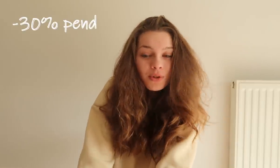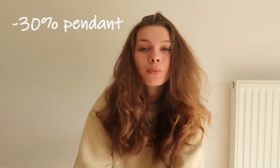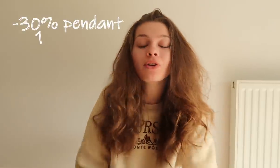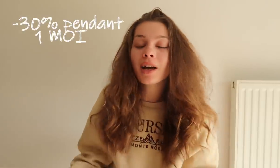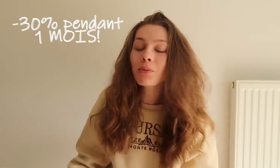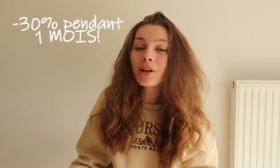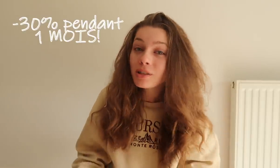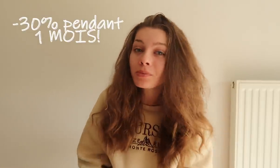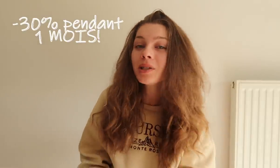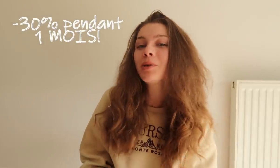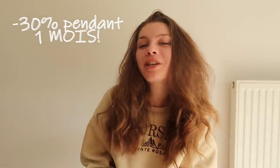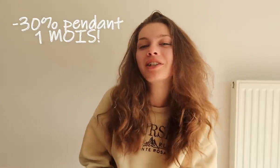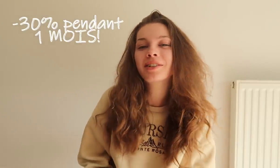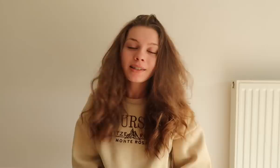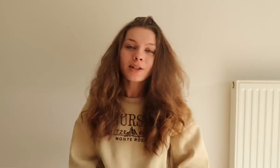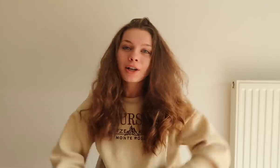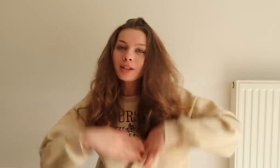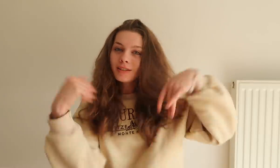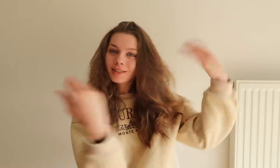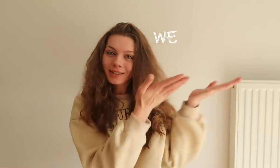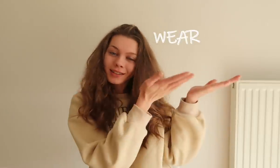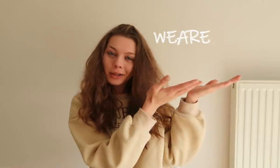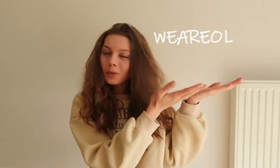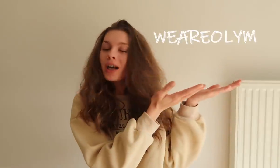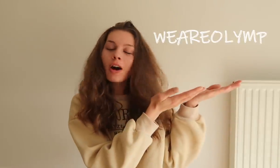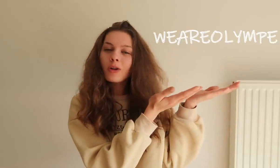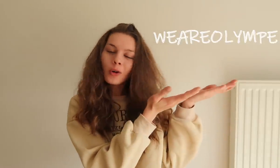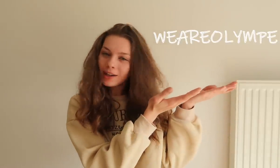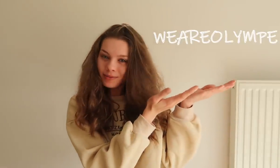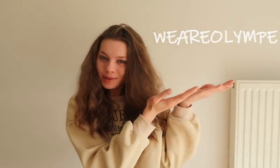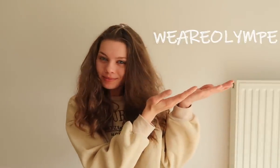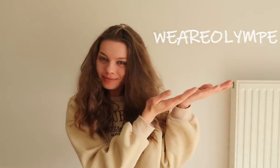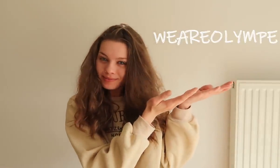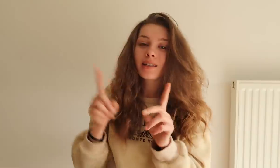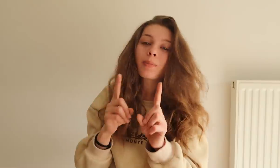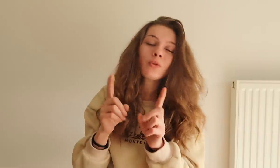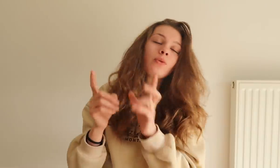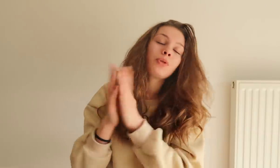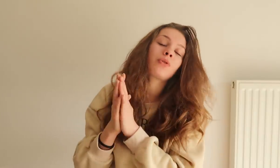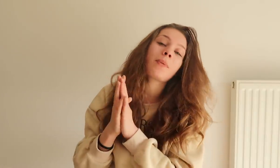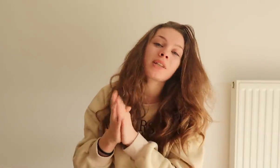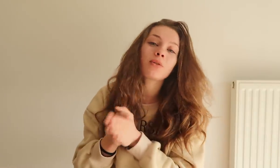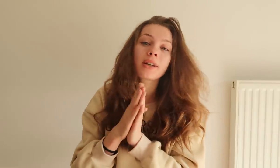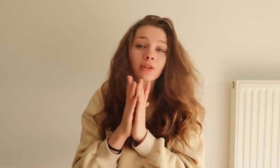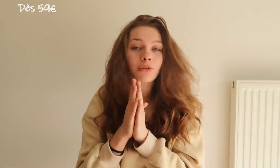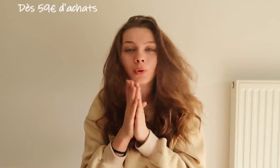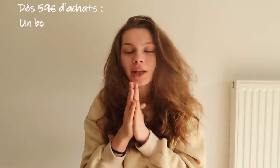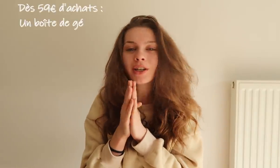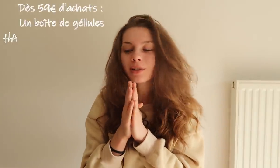30% pendant un mois sans minimum d'achat. C'est le code WeAreOlympe. Et c'est pas tout, puisque à partir de 59€ d'achat, tu